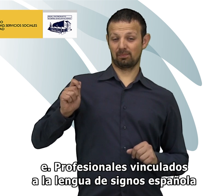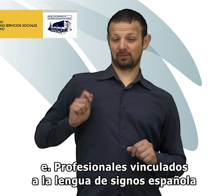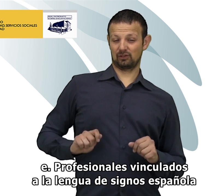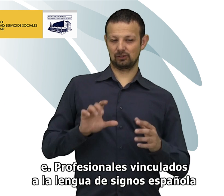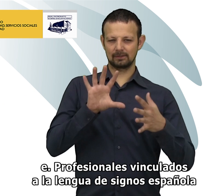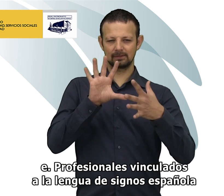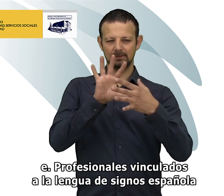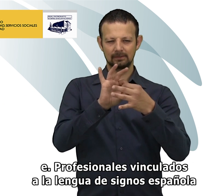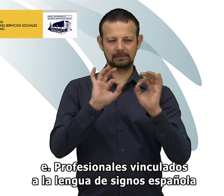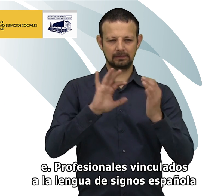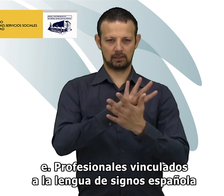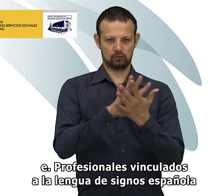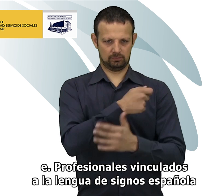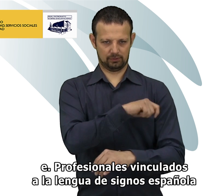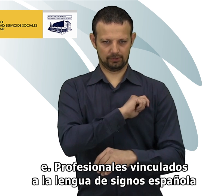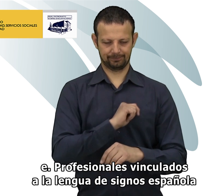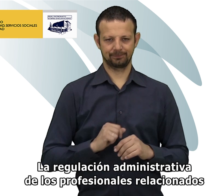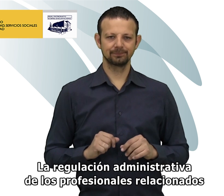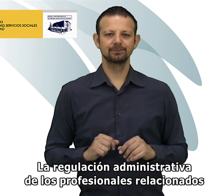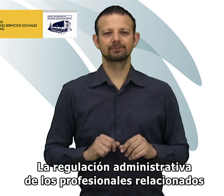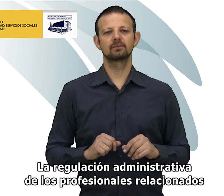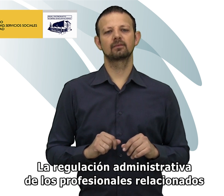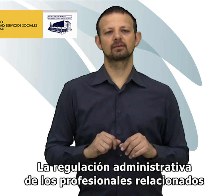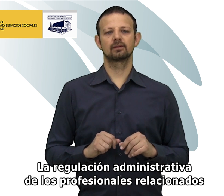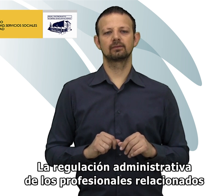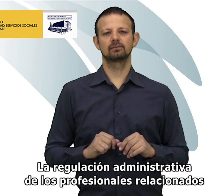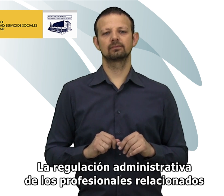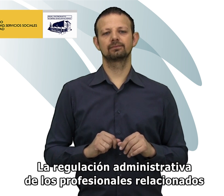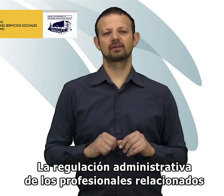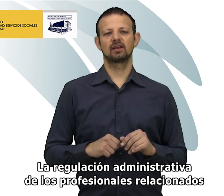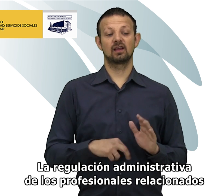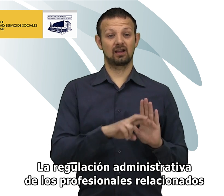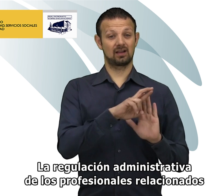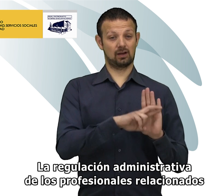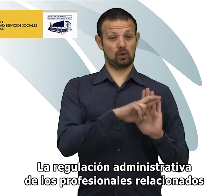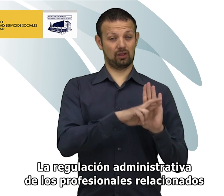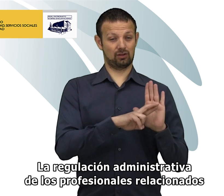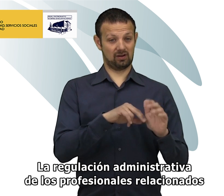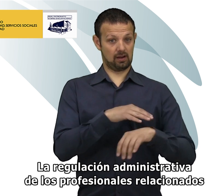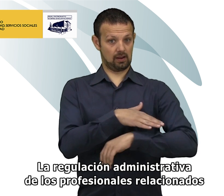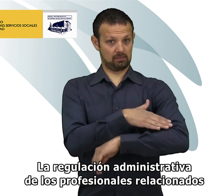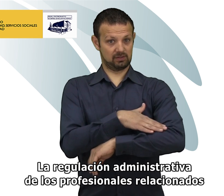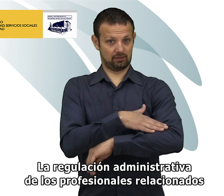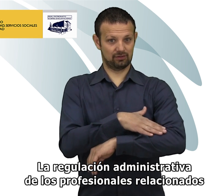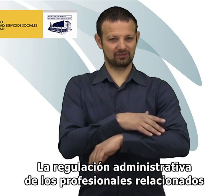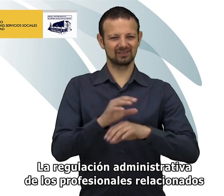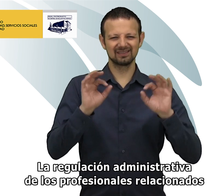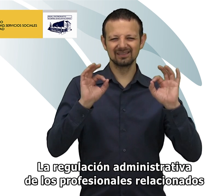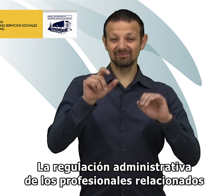Profesionales vinculados a la lengua de signos española. La regulación administrativa de los profesionales relacionados con las lenguas de signos